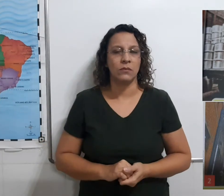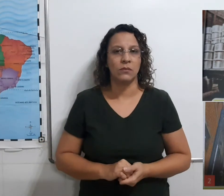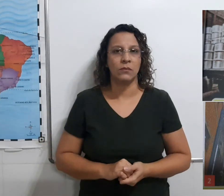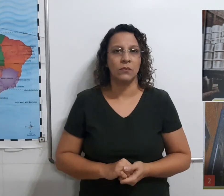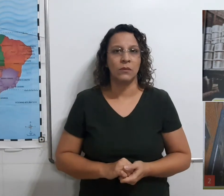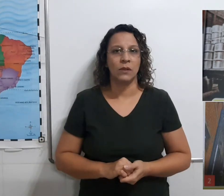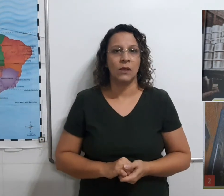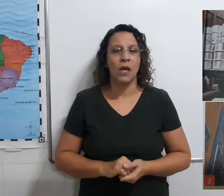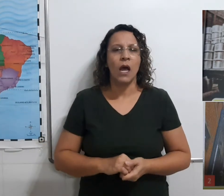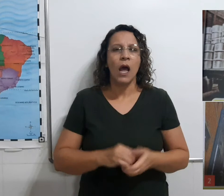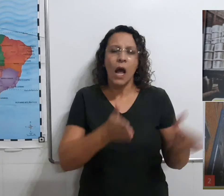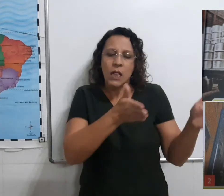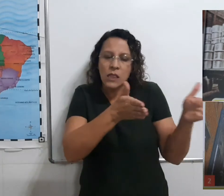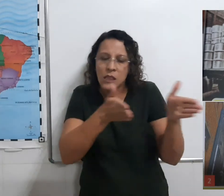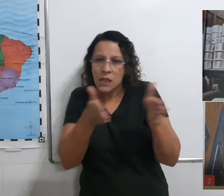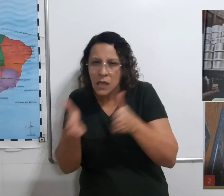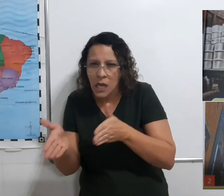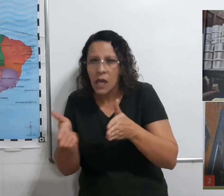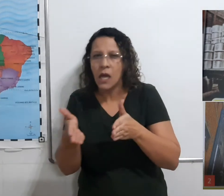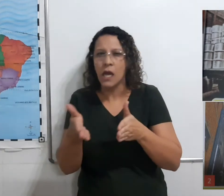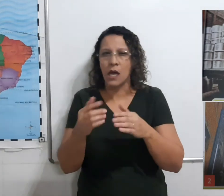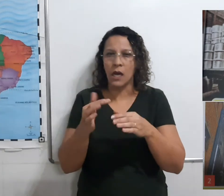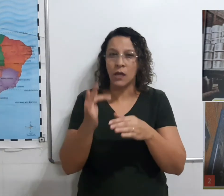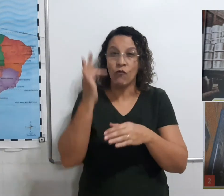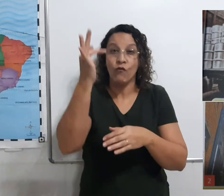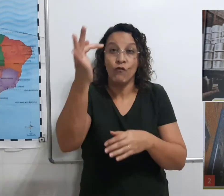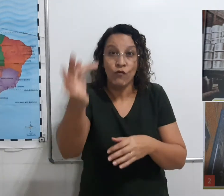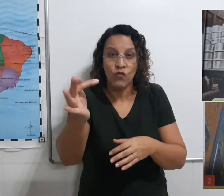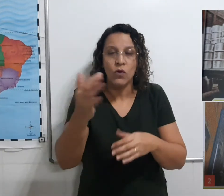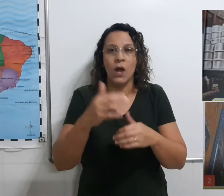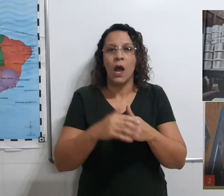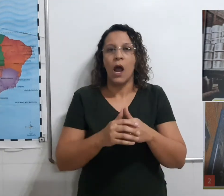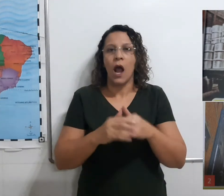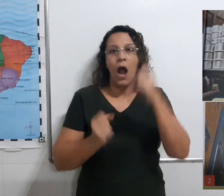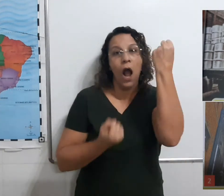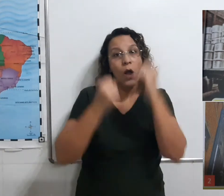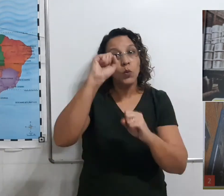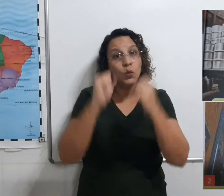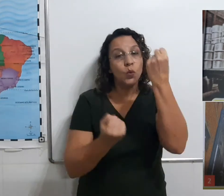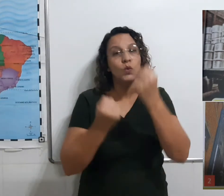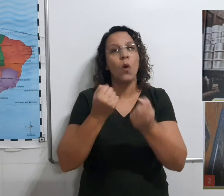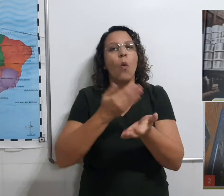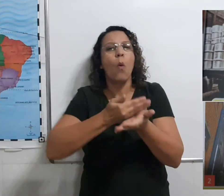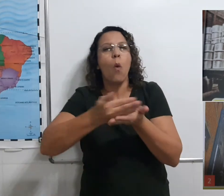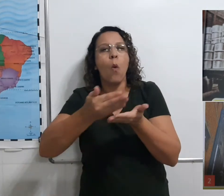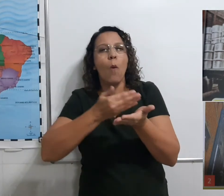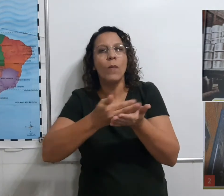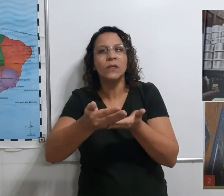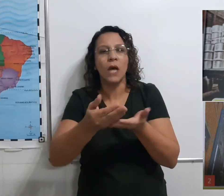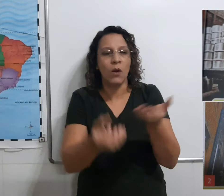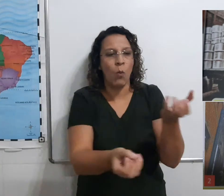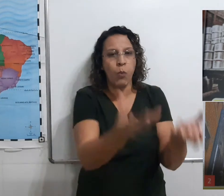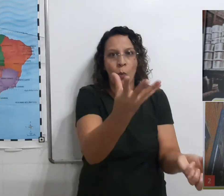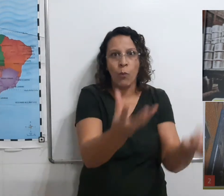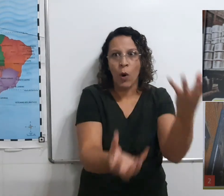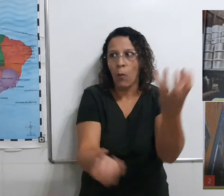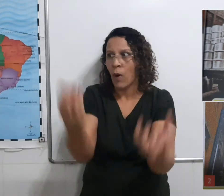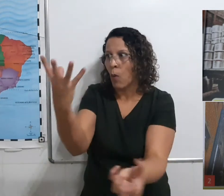Nas décadas seguintes, as indústrias passaram a se instalar em muitas outras